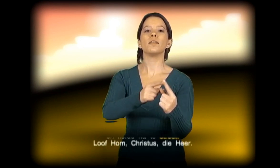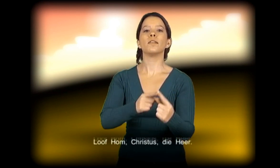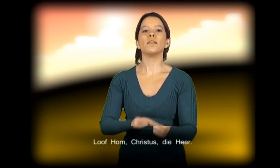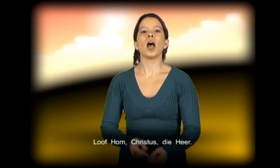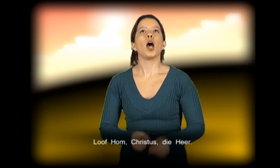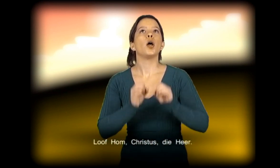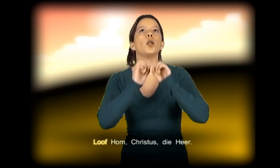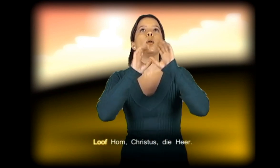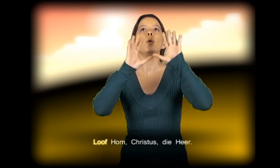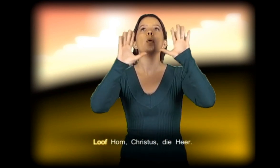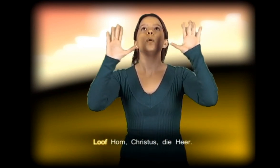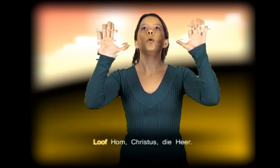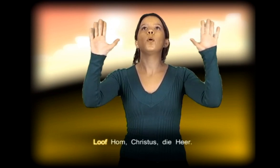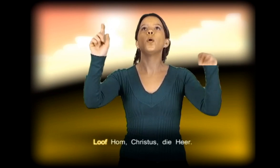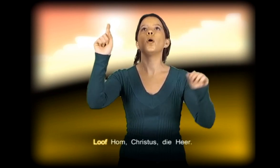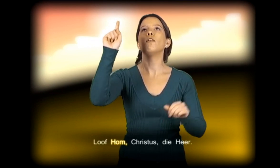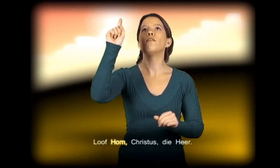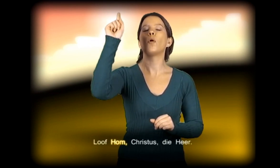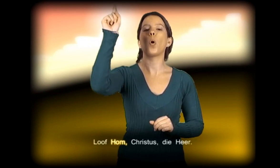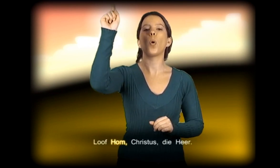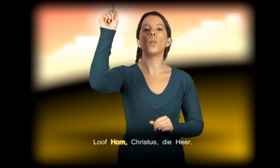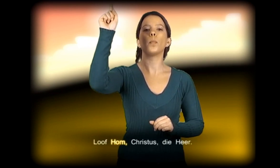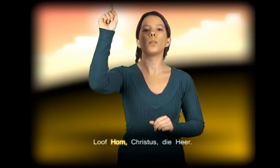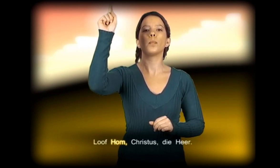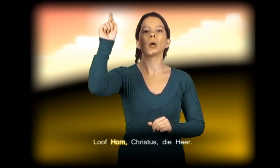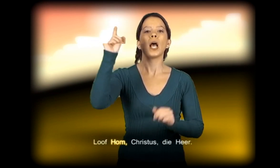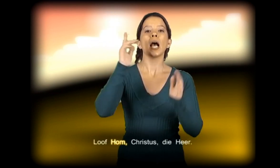streef. Loof hom,